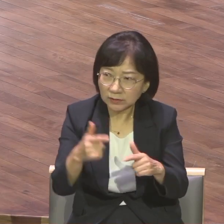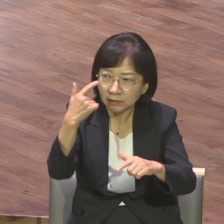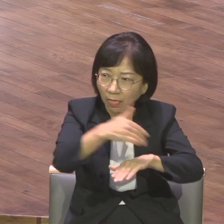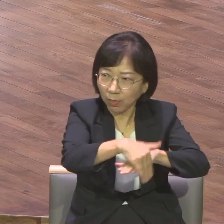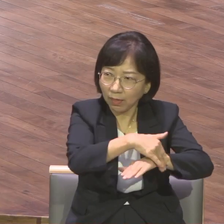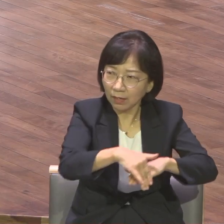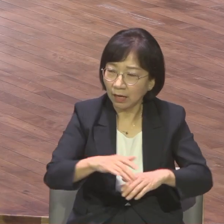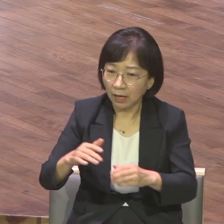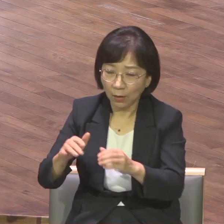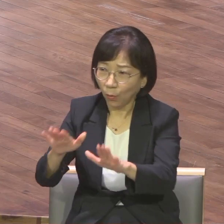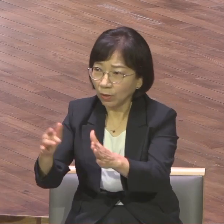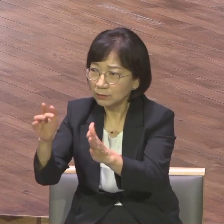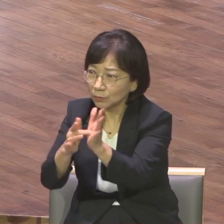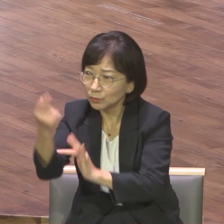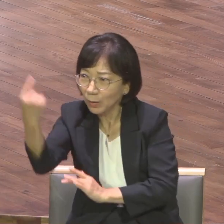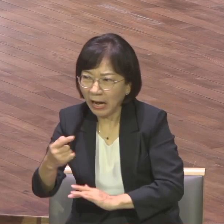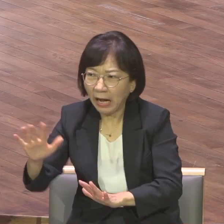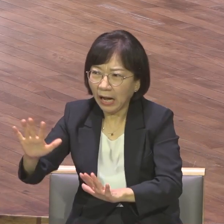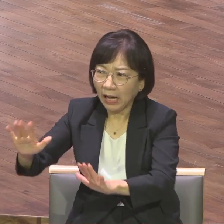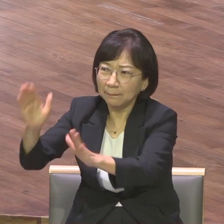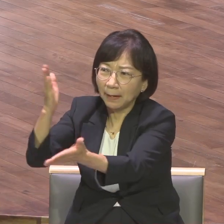많습니다. 하면서.